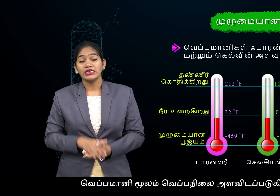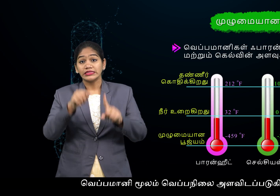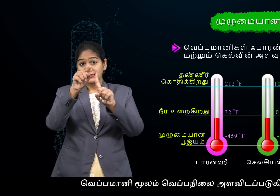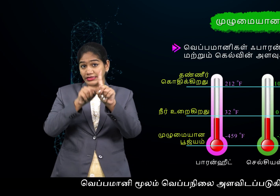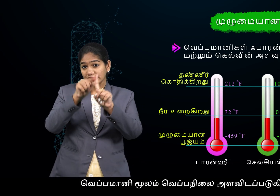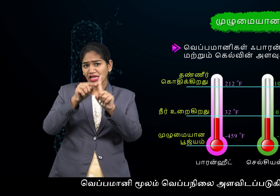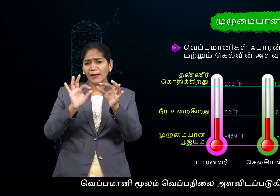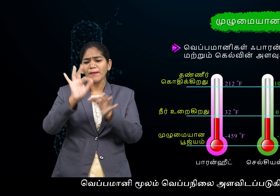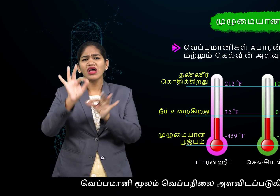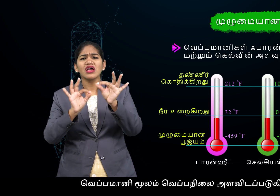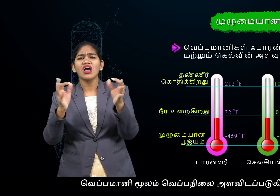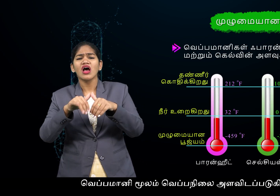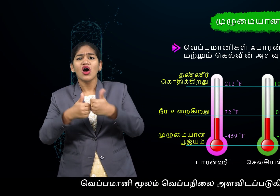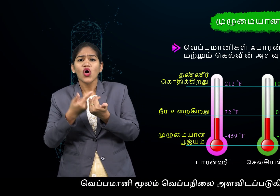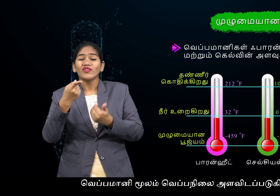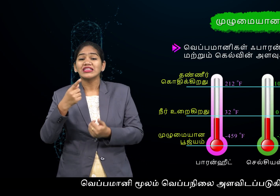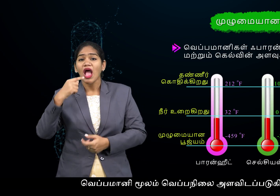வெப்பமானி மூலம் வெப்பநிலை அளவிடப்படுகிறது.